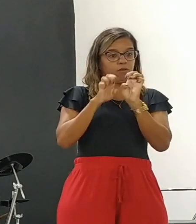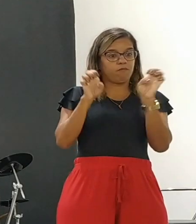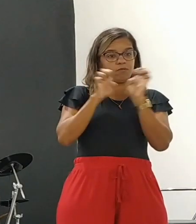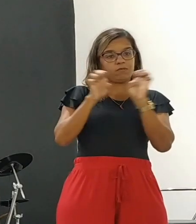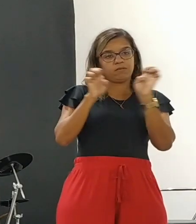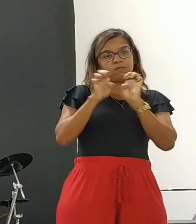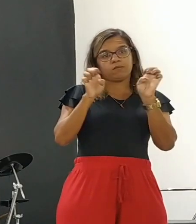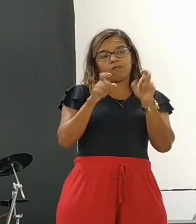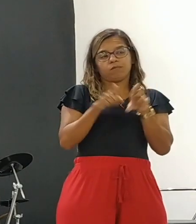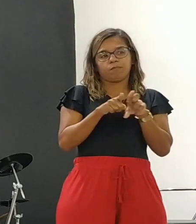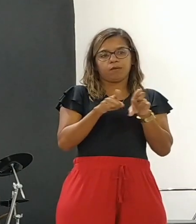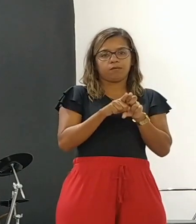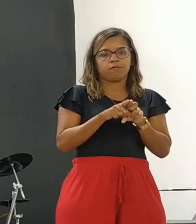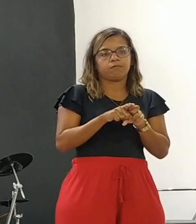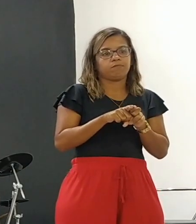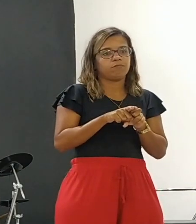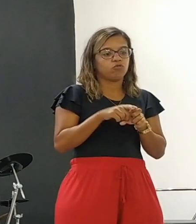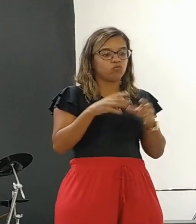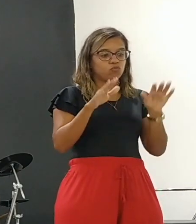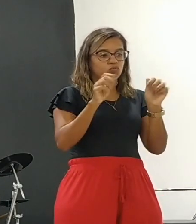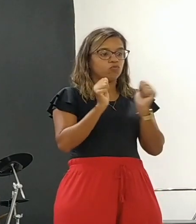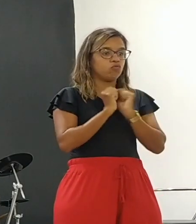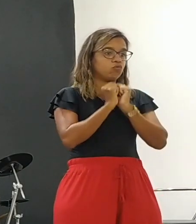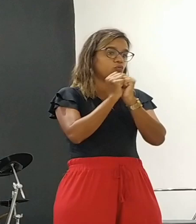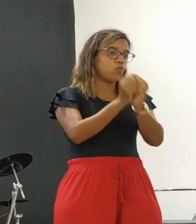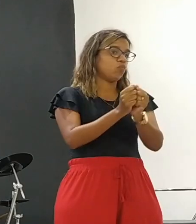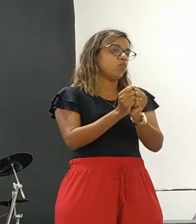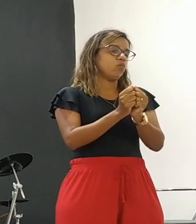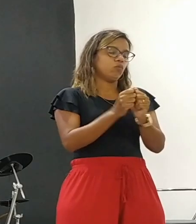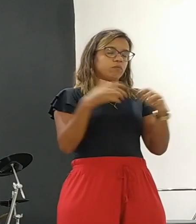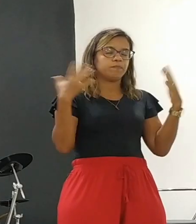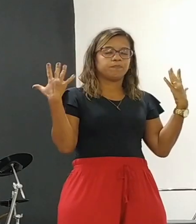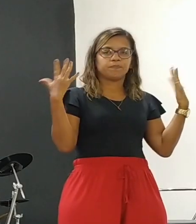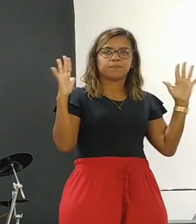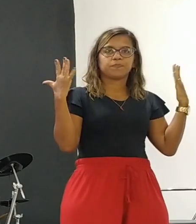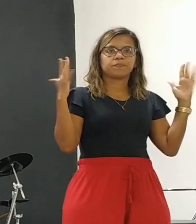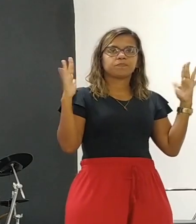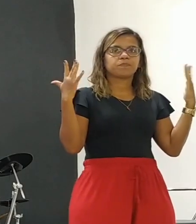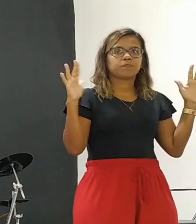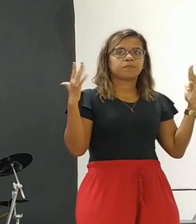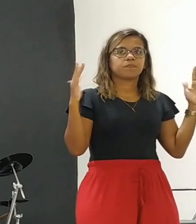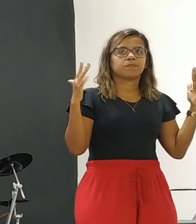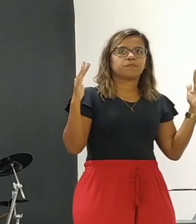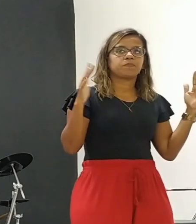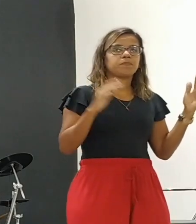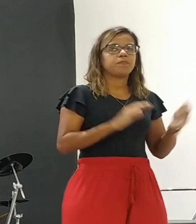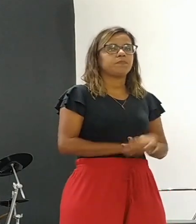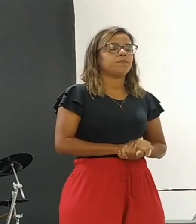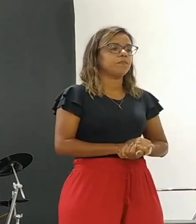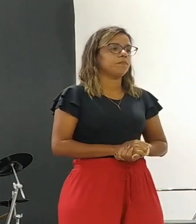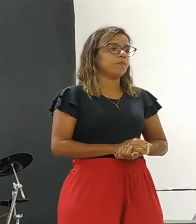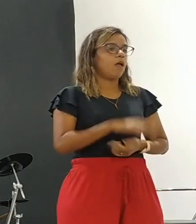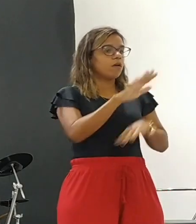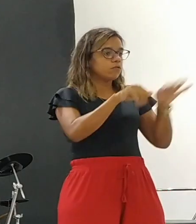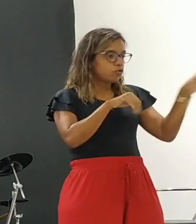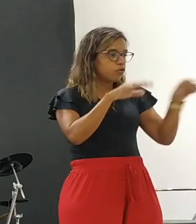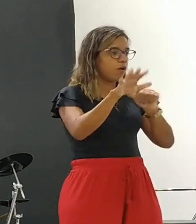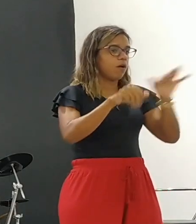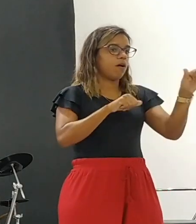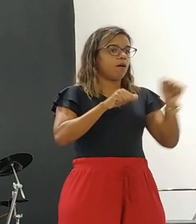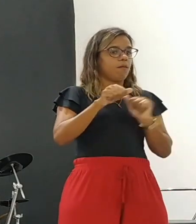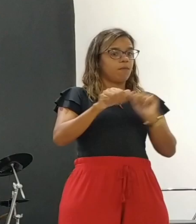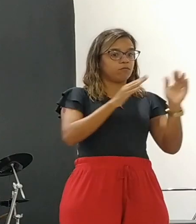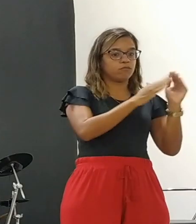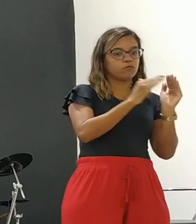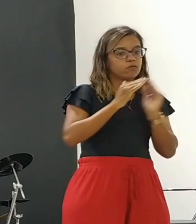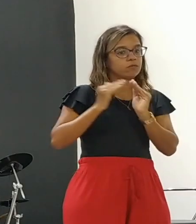para sua casa. Amém? Leva o cordeiro para sua casa quando ele for muito. Né? Chama o vizinho, chama a família